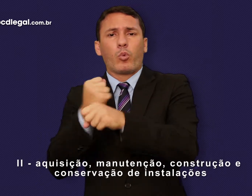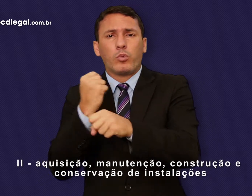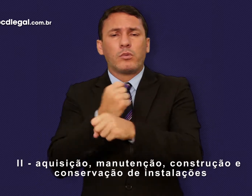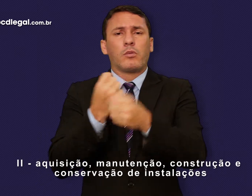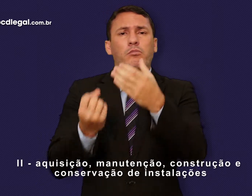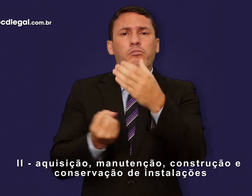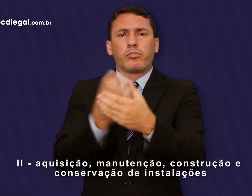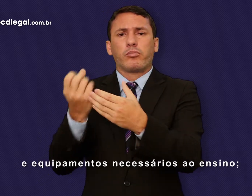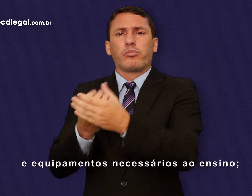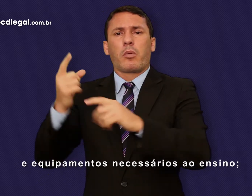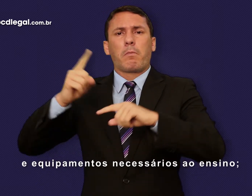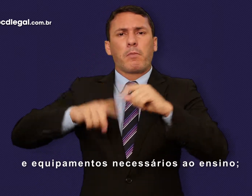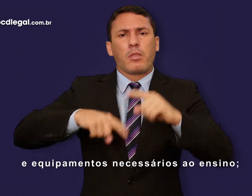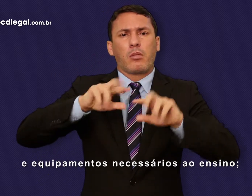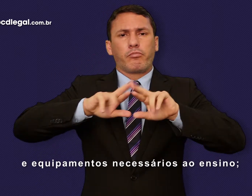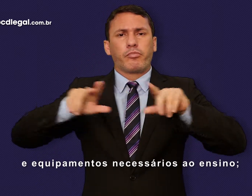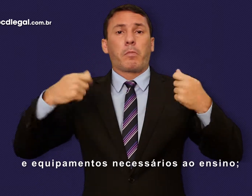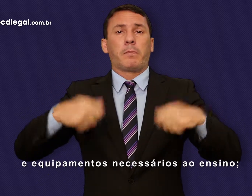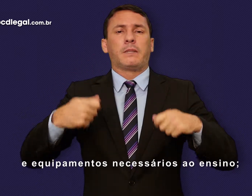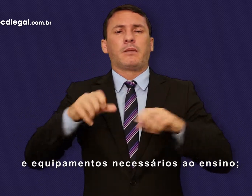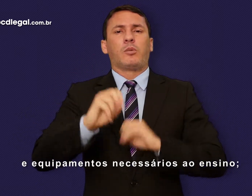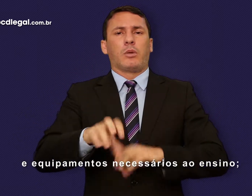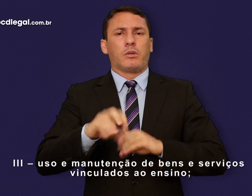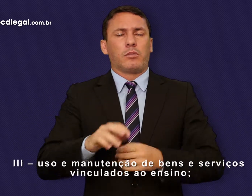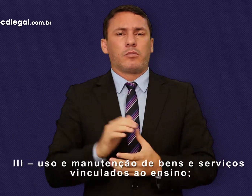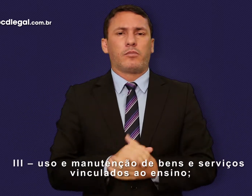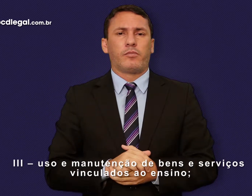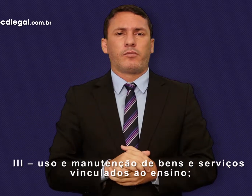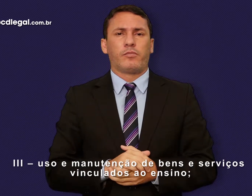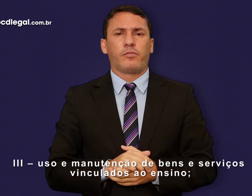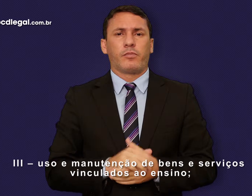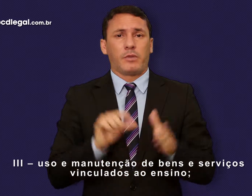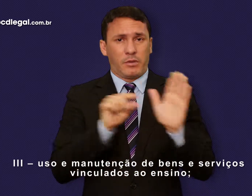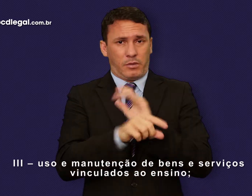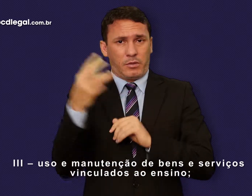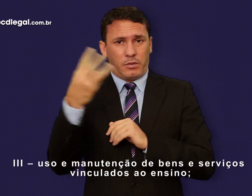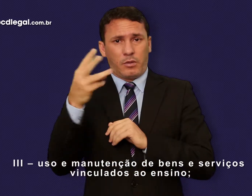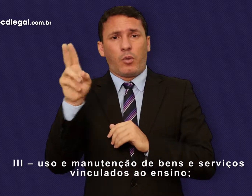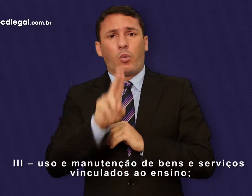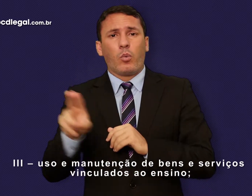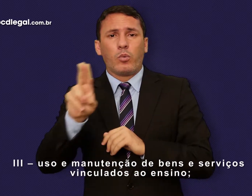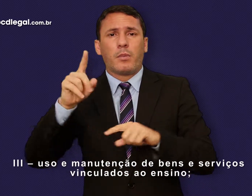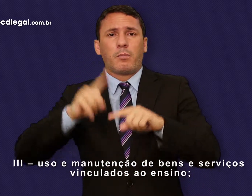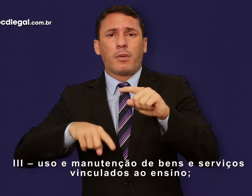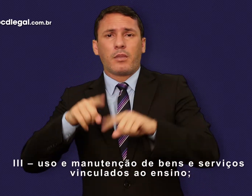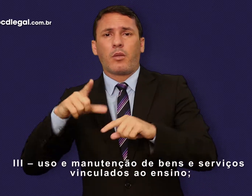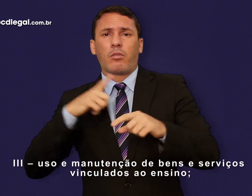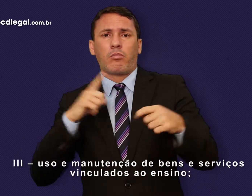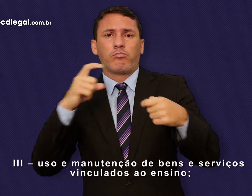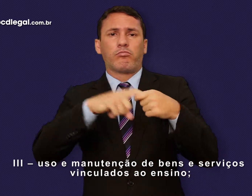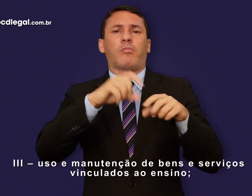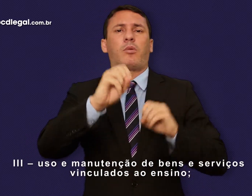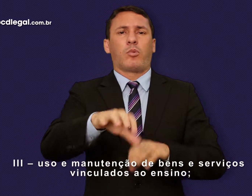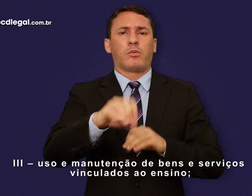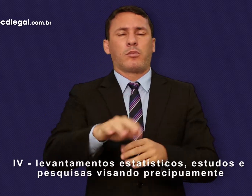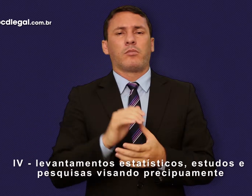de instalações e equipamentos necessários ao ensino. Inciso 3. Uso e manutenção de bens e serviços vinculados ao ensino.